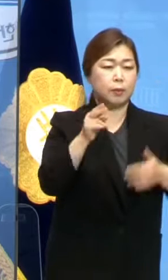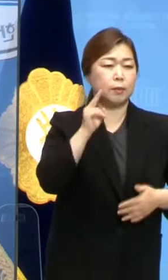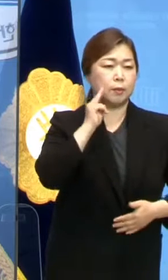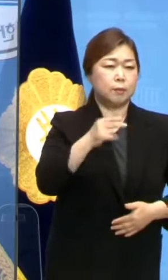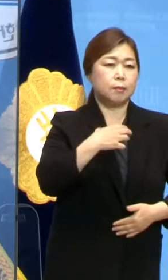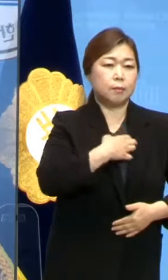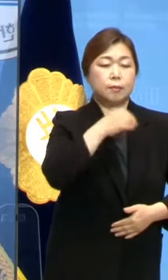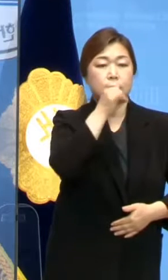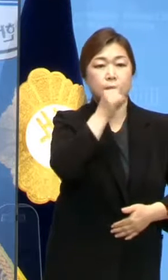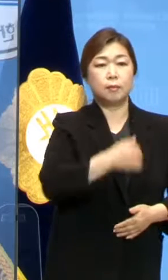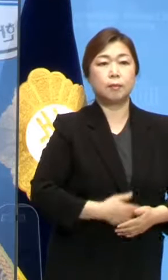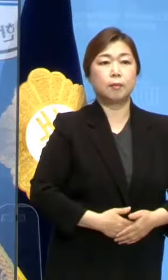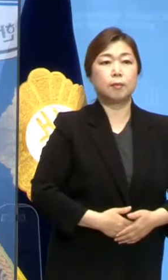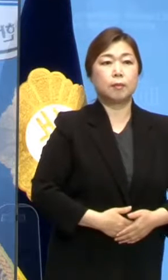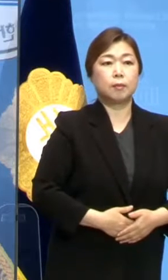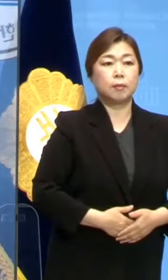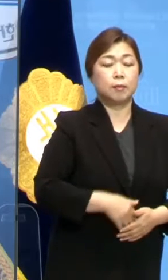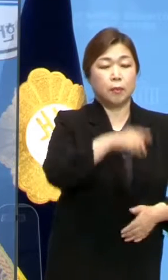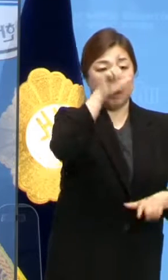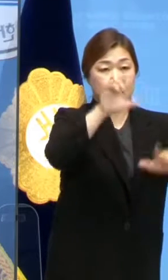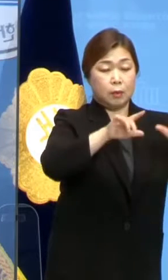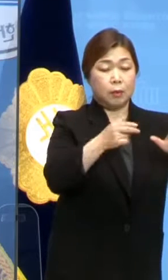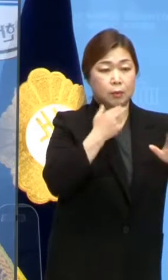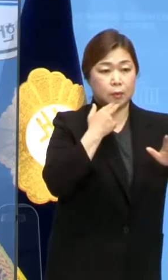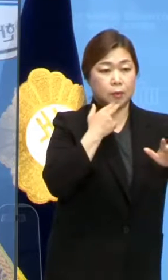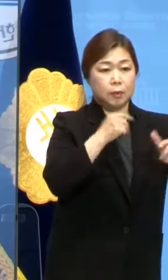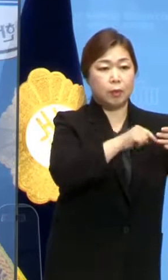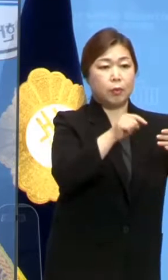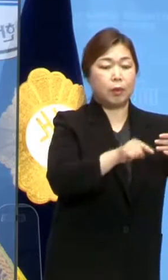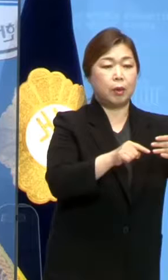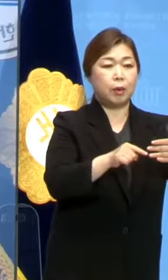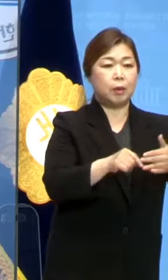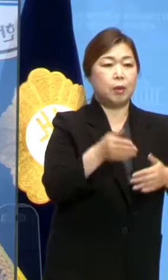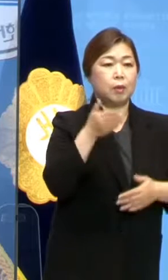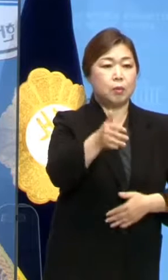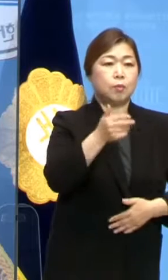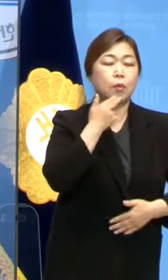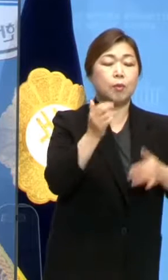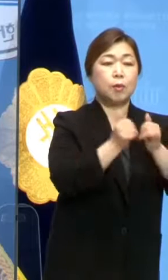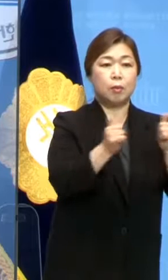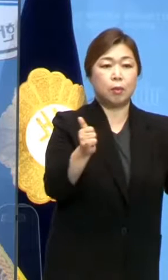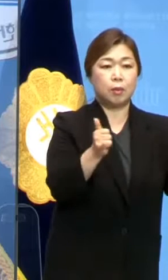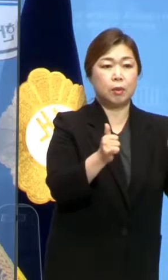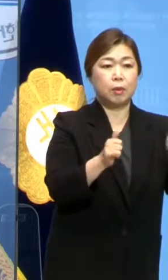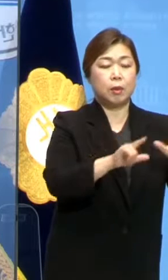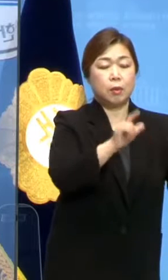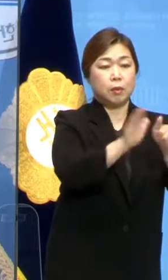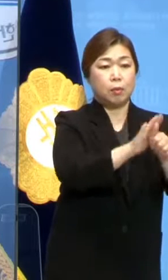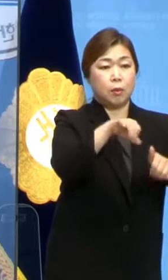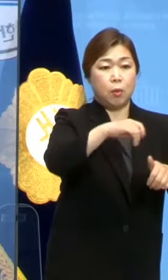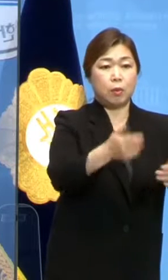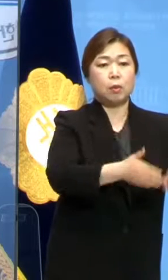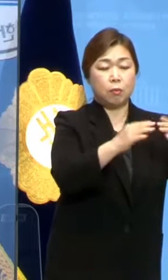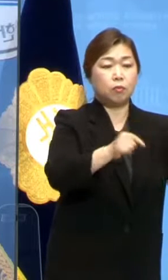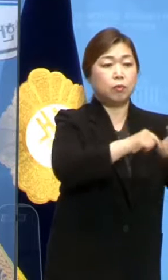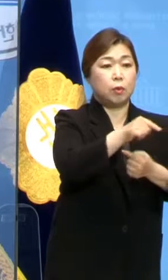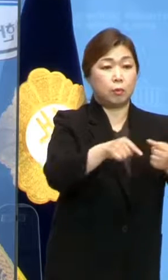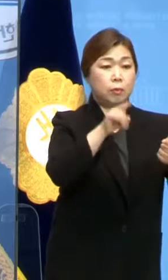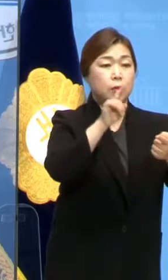우려한다 증세가 없는 가운데 사회복지 b 전문가에 의한 사회서비스 1 설립 운영 및